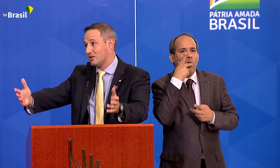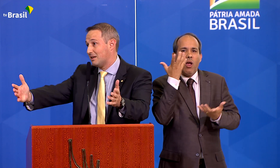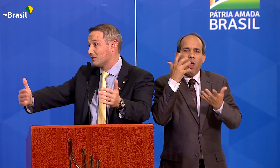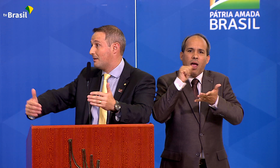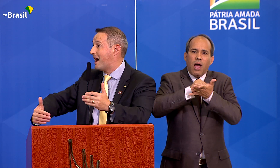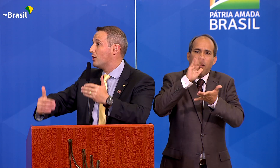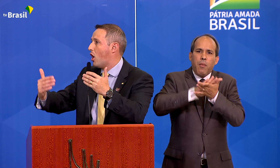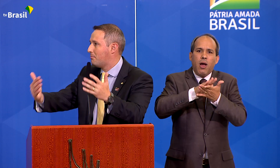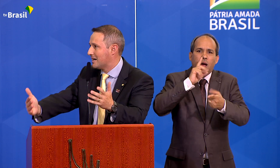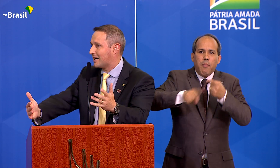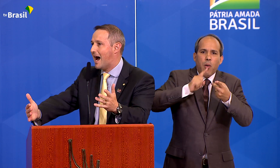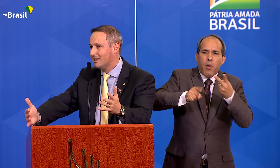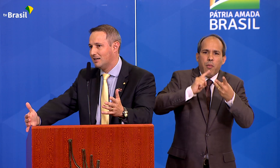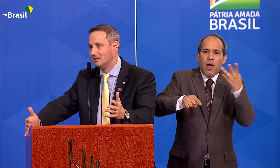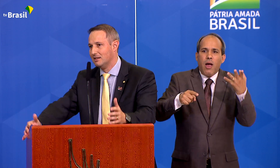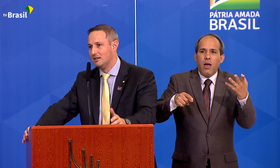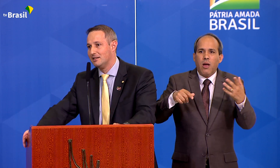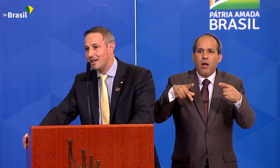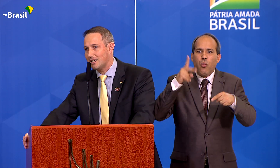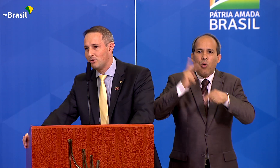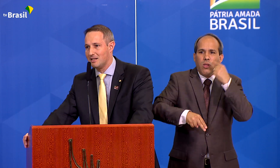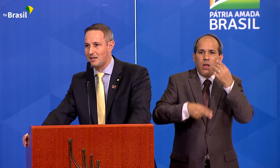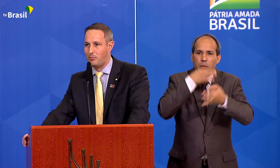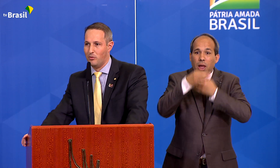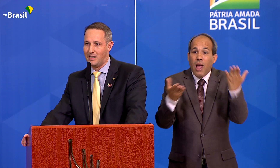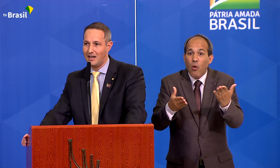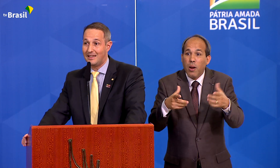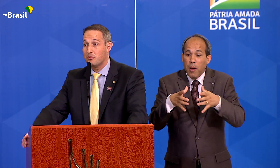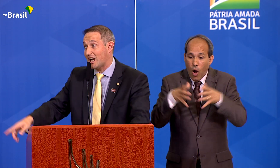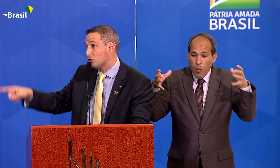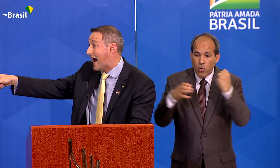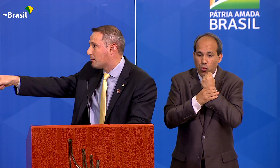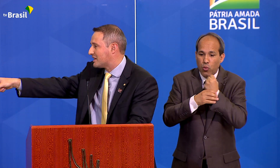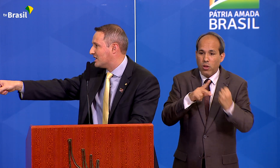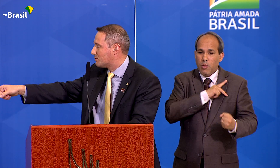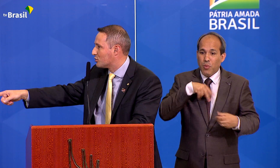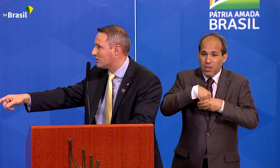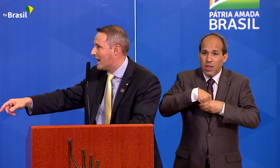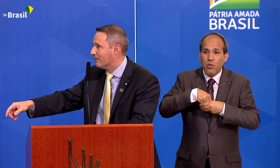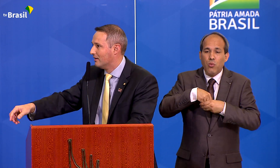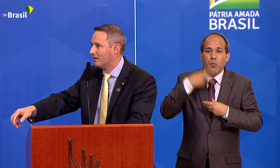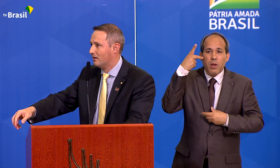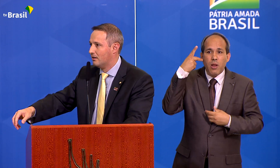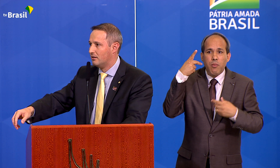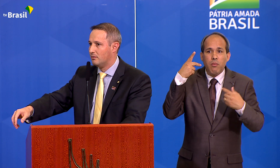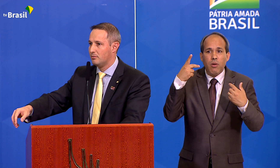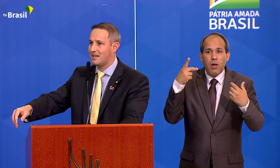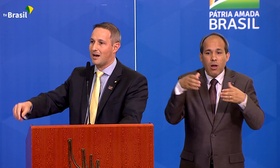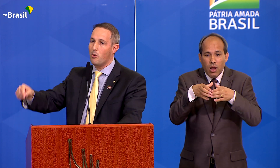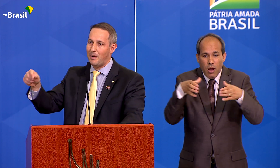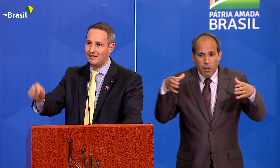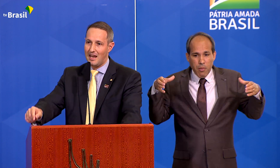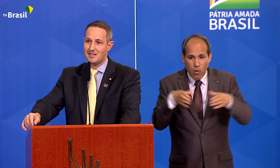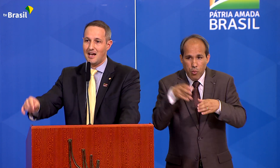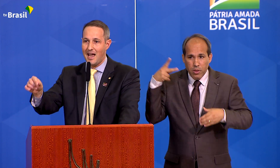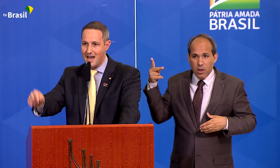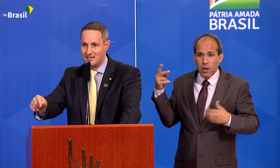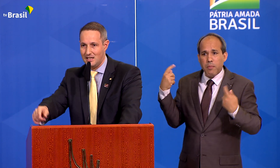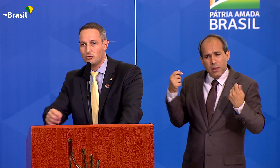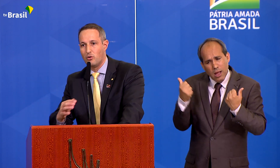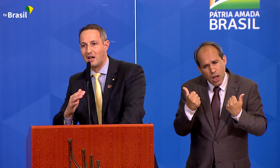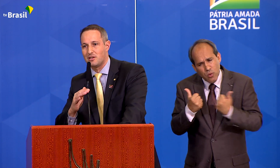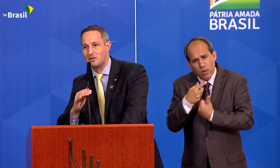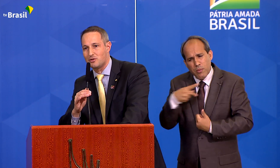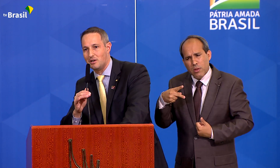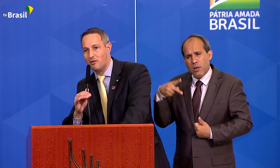de hoje nós temos a maior bancada da segurança pública e temos que ajudar o presidente bolsonaro que a competência